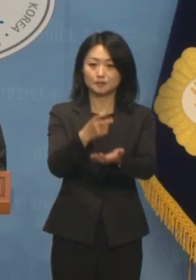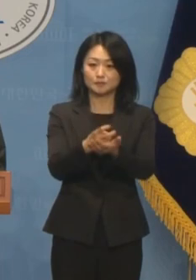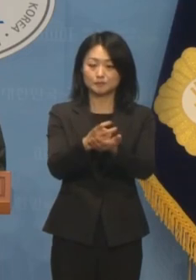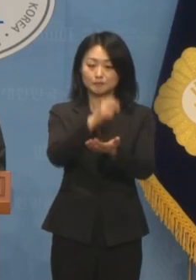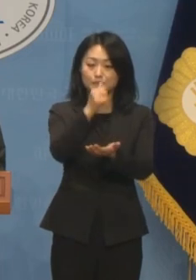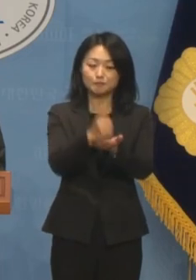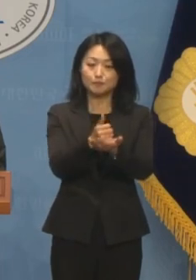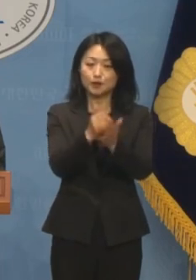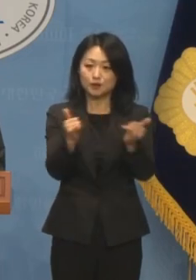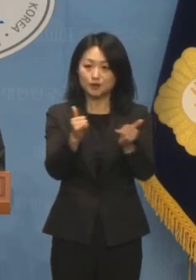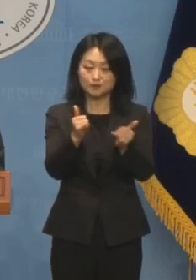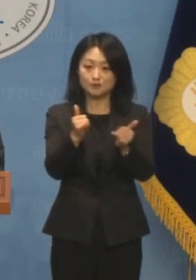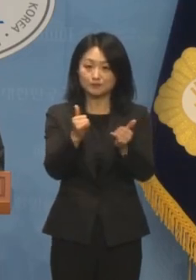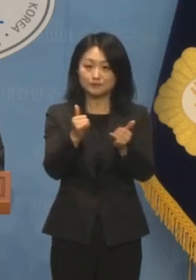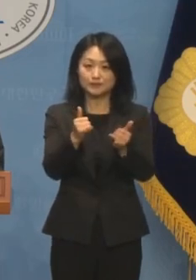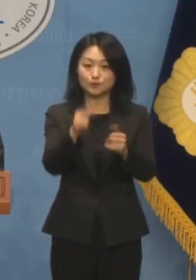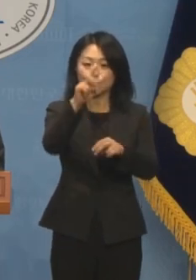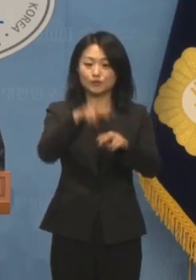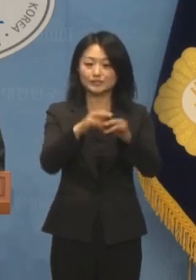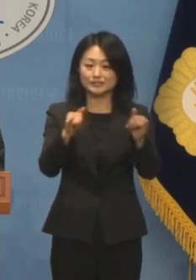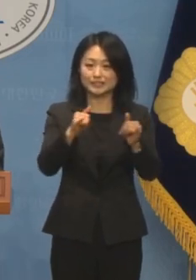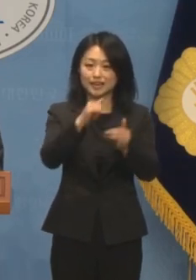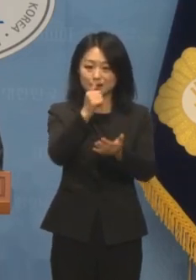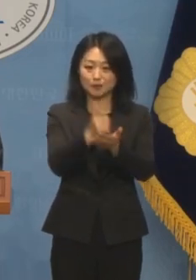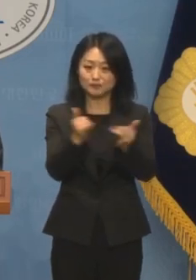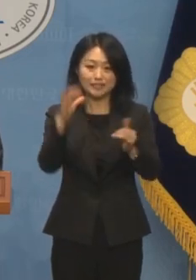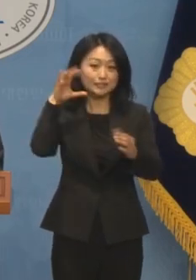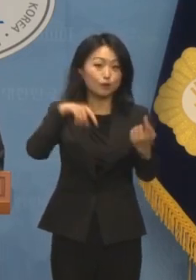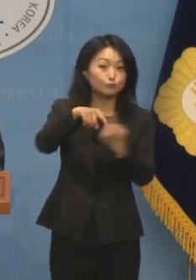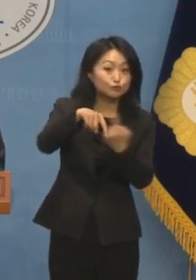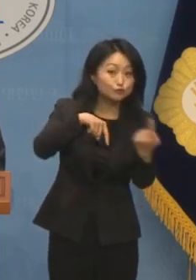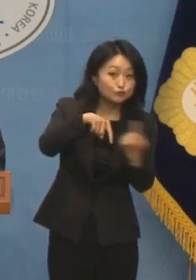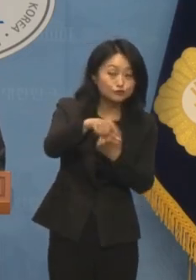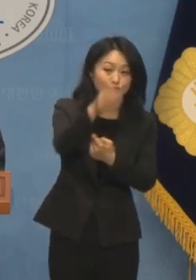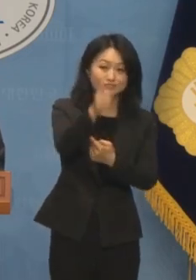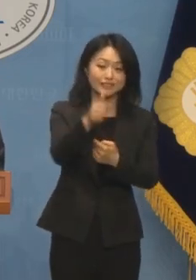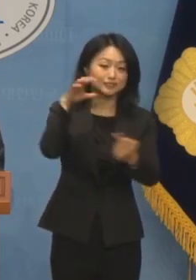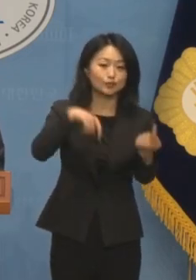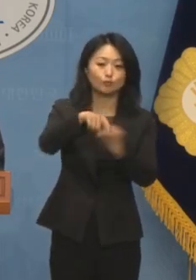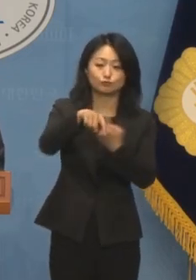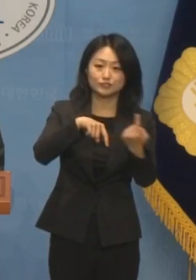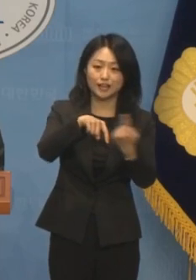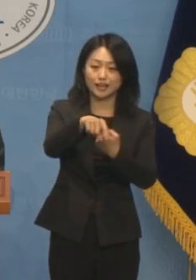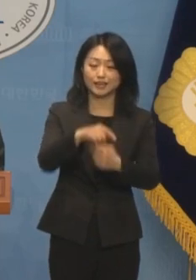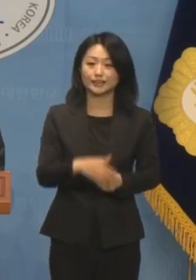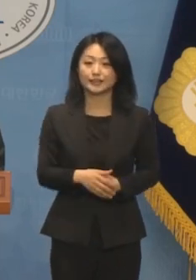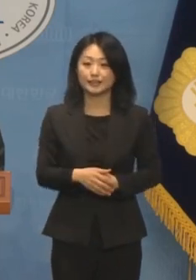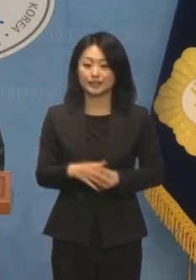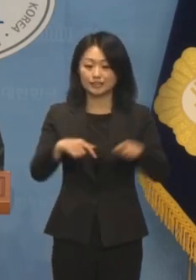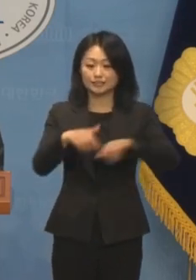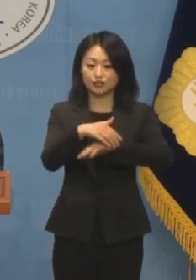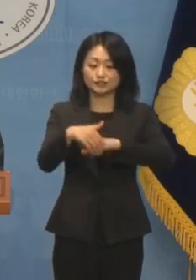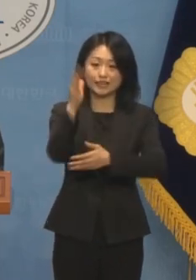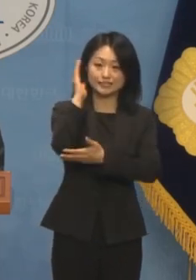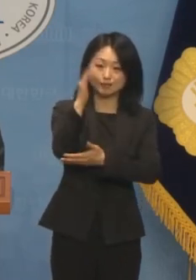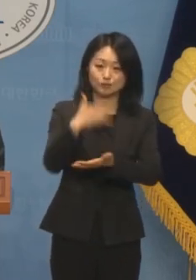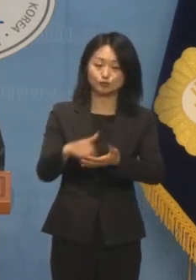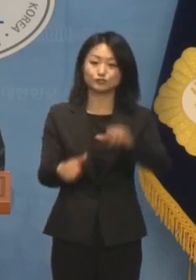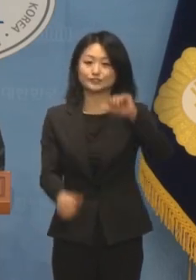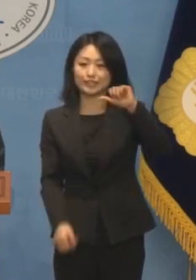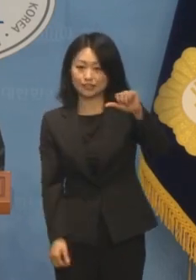고위공직자범죄수사처장 후보자 인사청문회를 실시할 예정입니다. 이번 주 의원실 정책 세미나는 모두